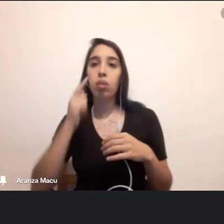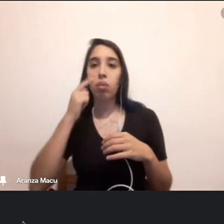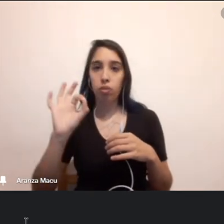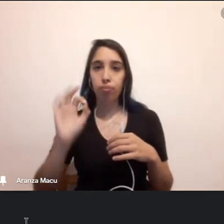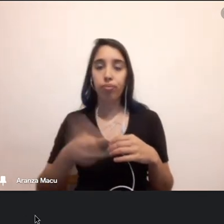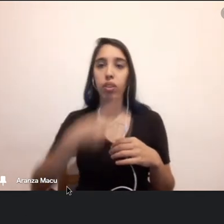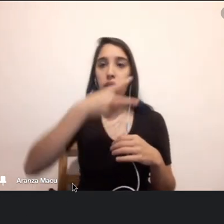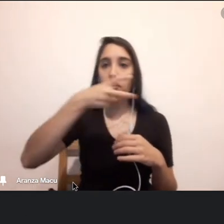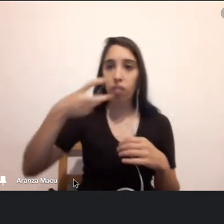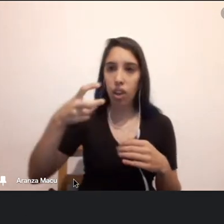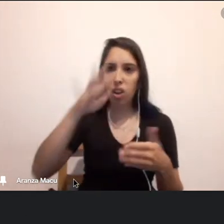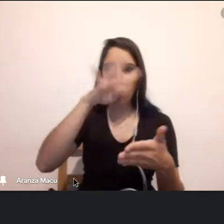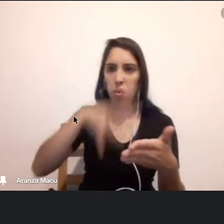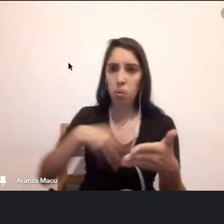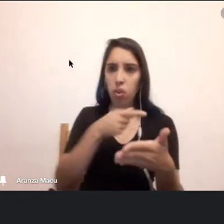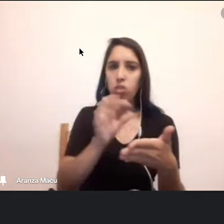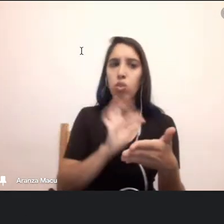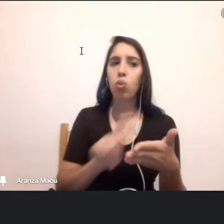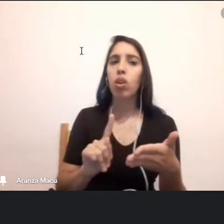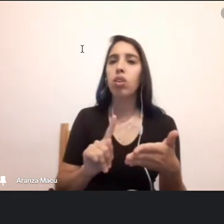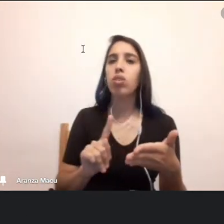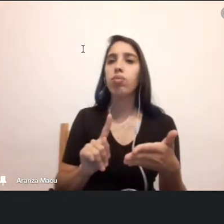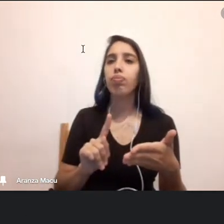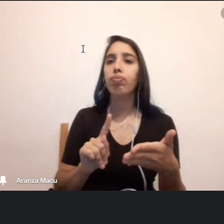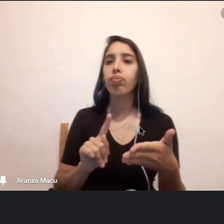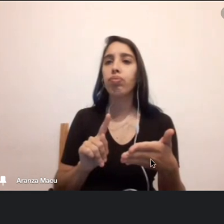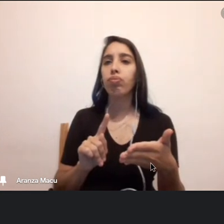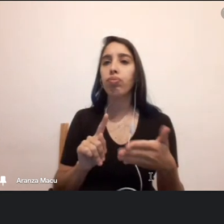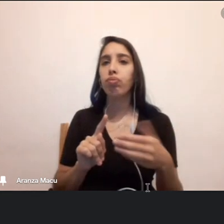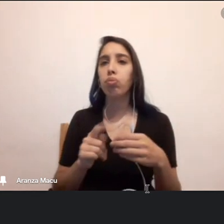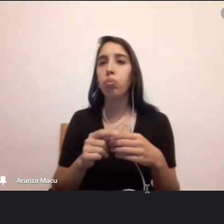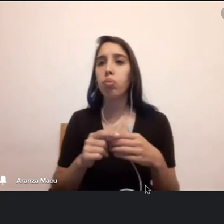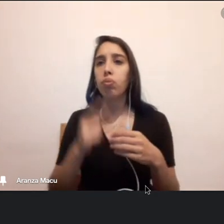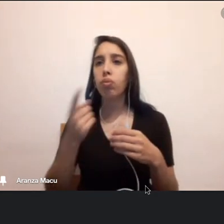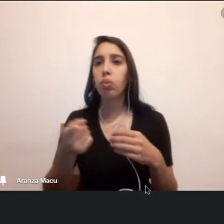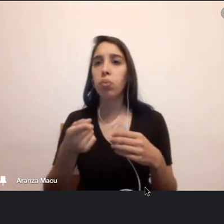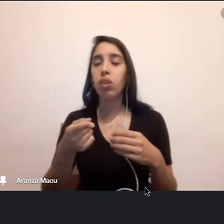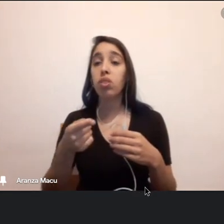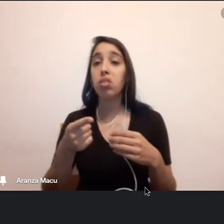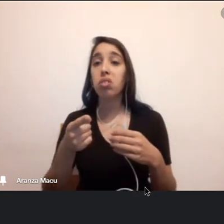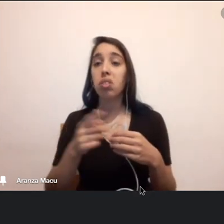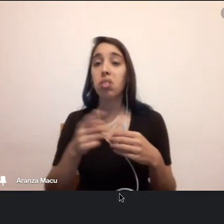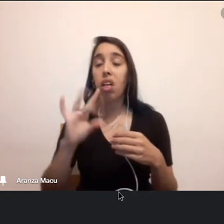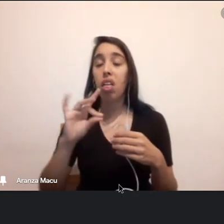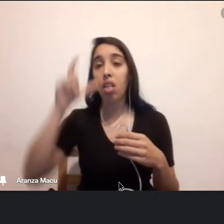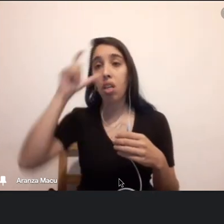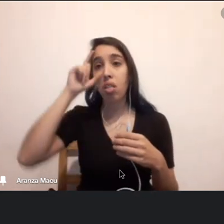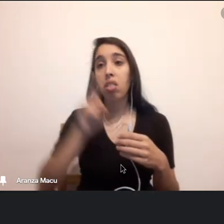Should y there is. Determinante it's y preposición by.